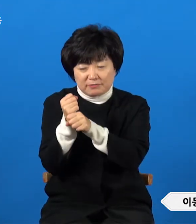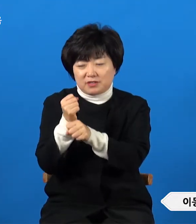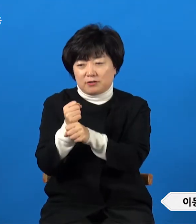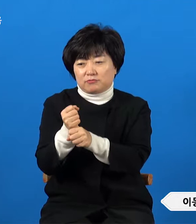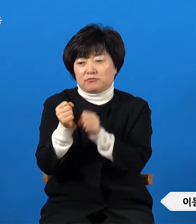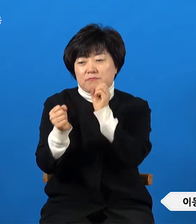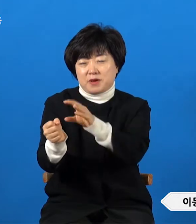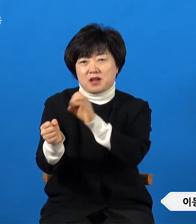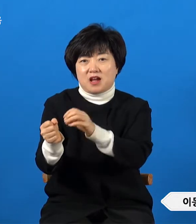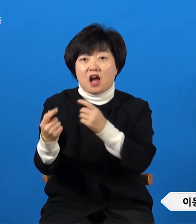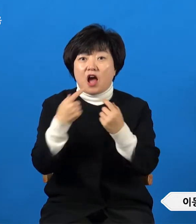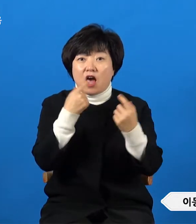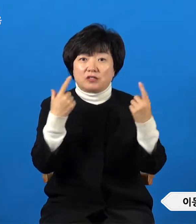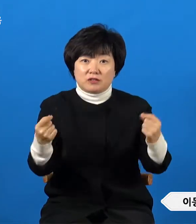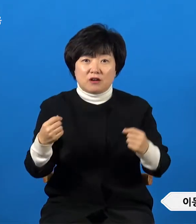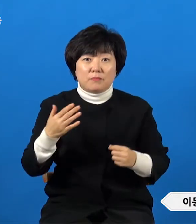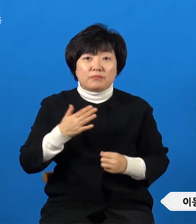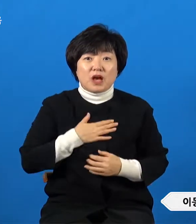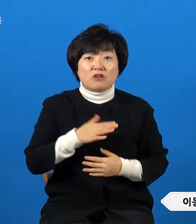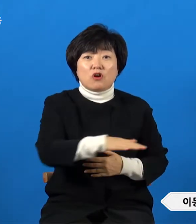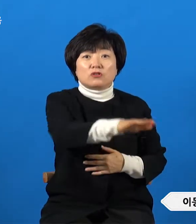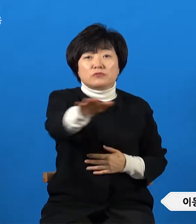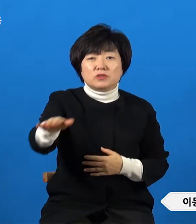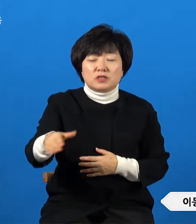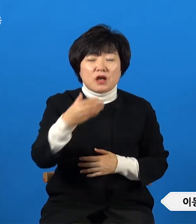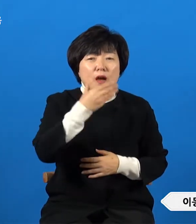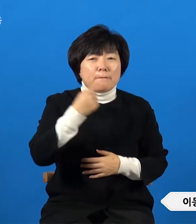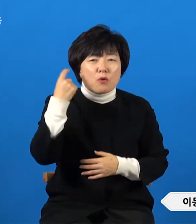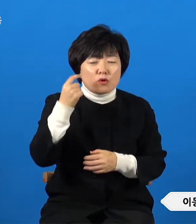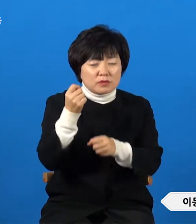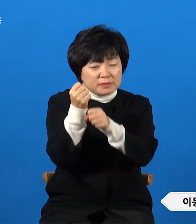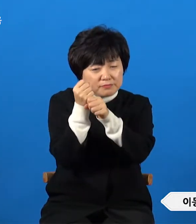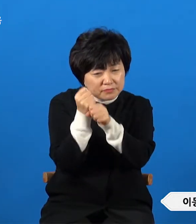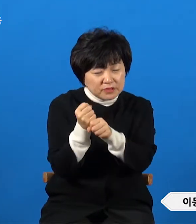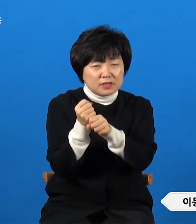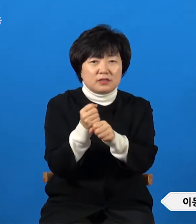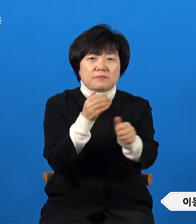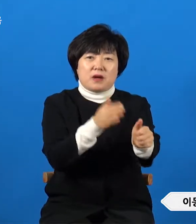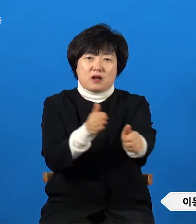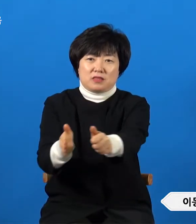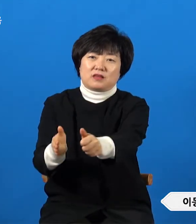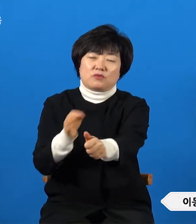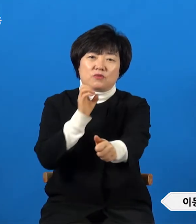복음을 붙들고 지키는 사람으로 살아가시기를 주의 이름으로 축원합니다.